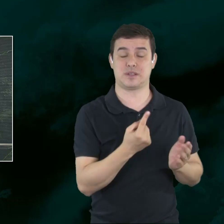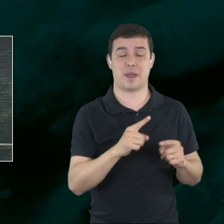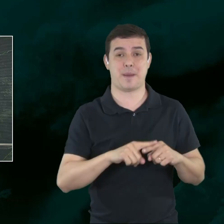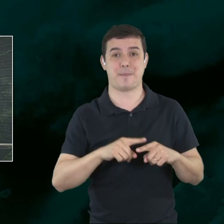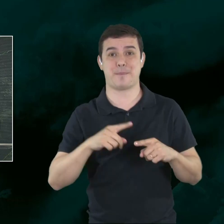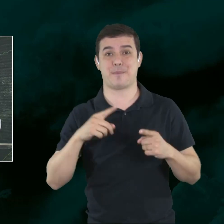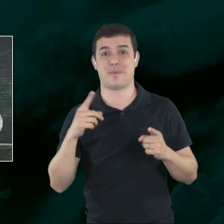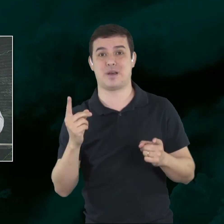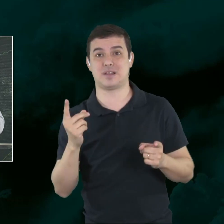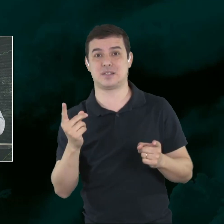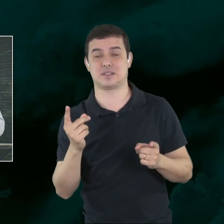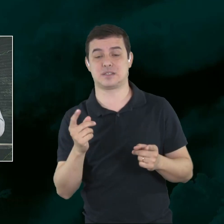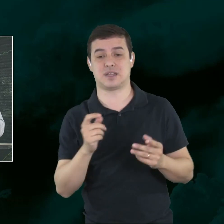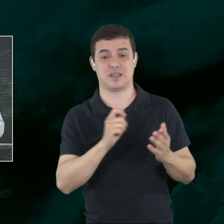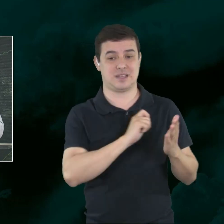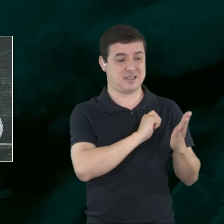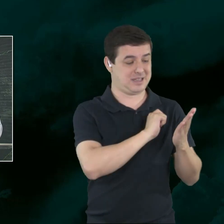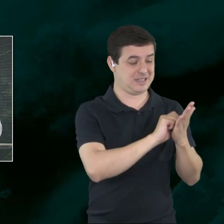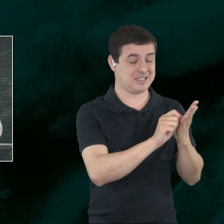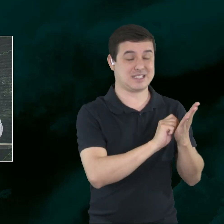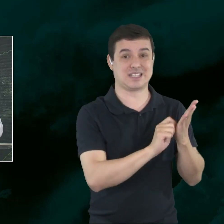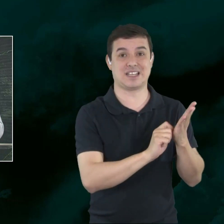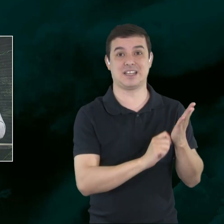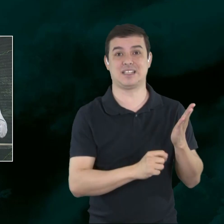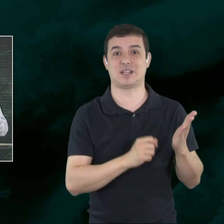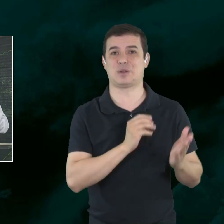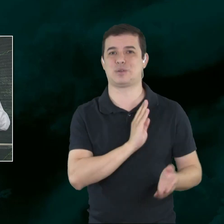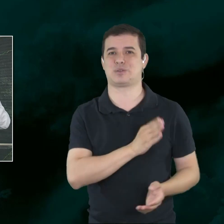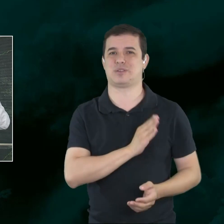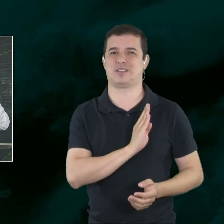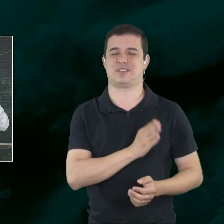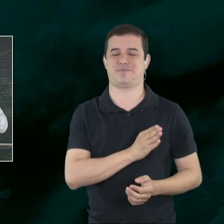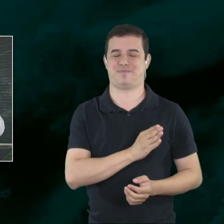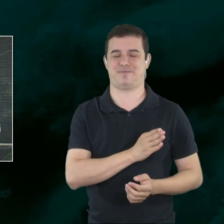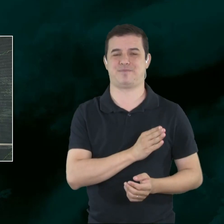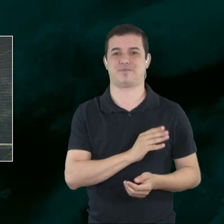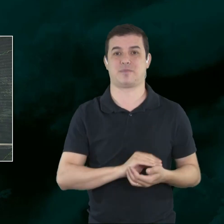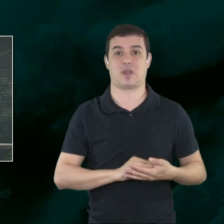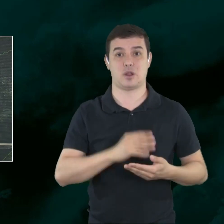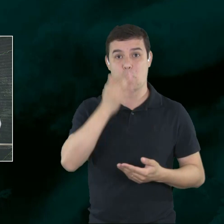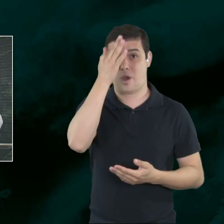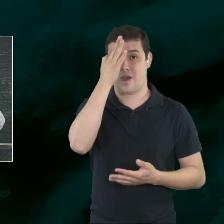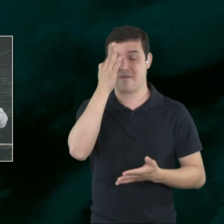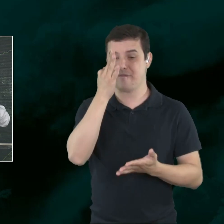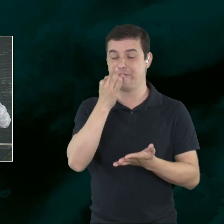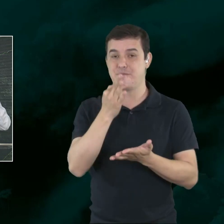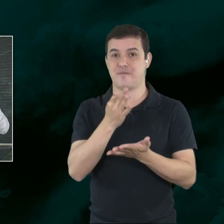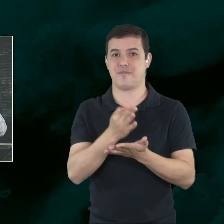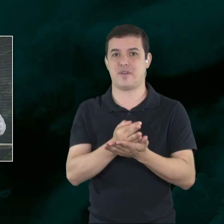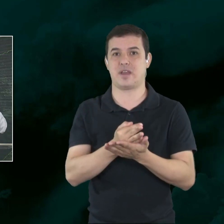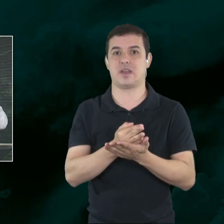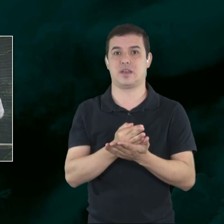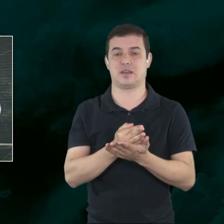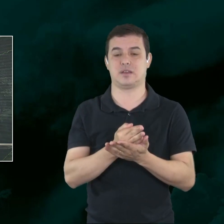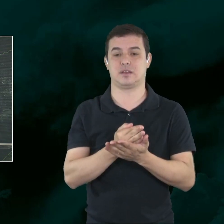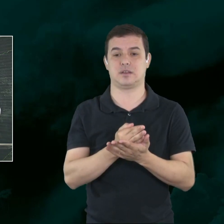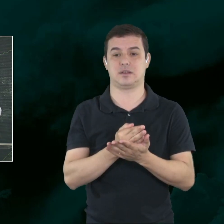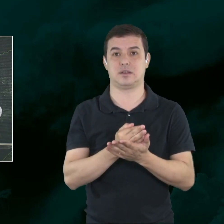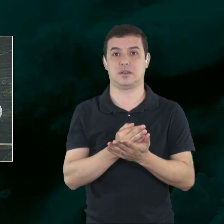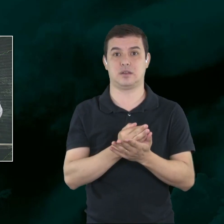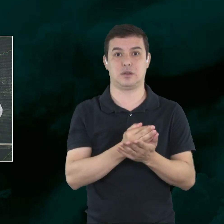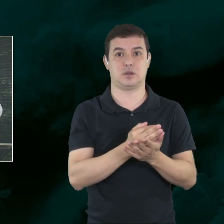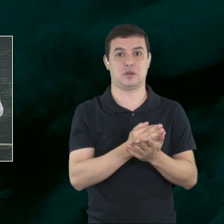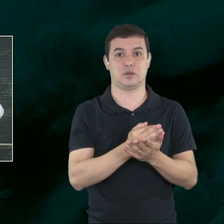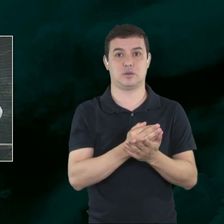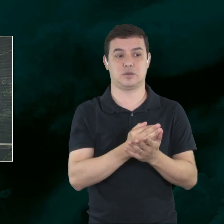por uma lei que foi inscrita em nosso coração. Então, a fé nos dá acesso à própria